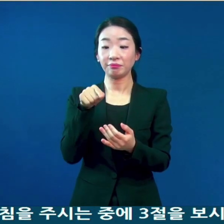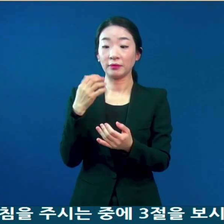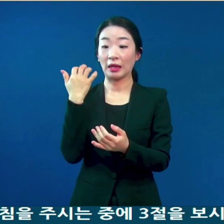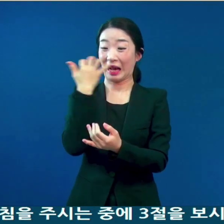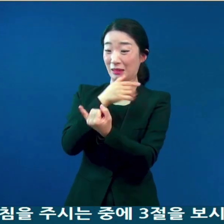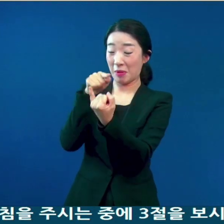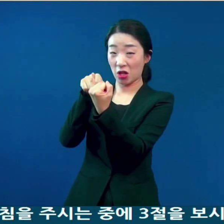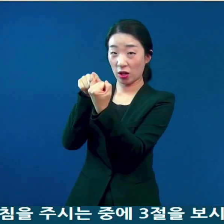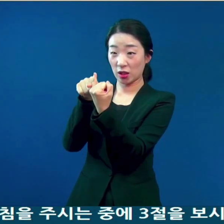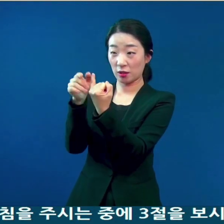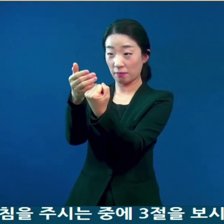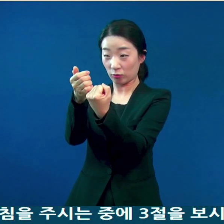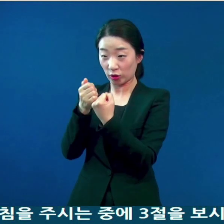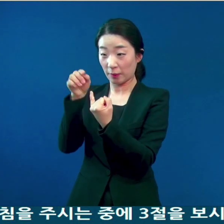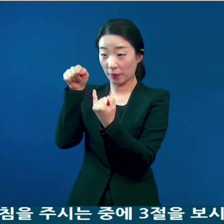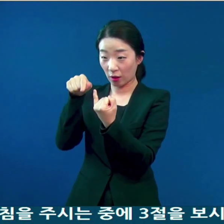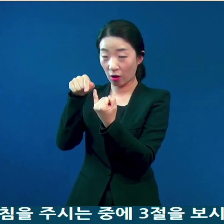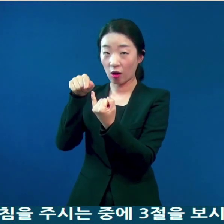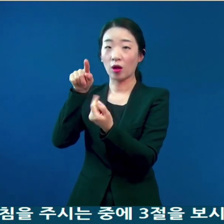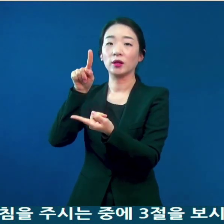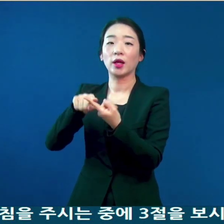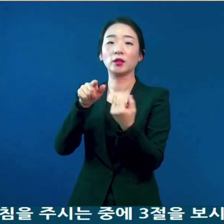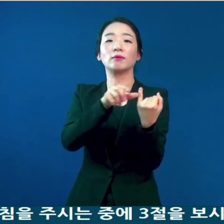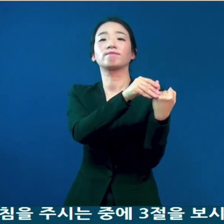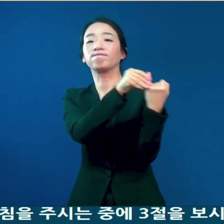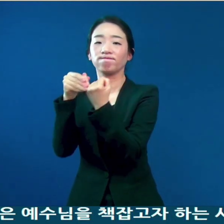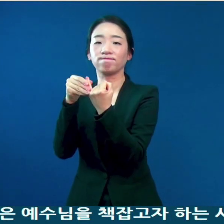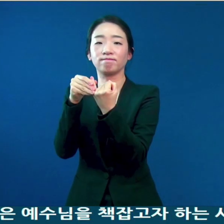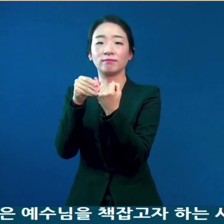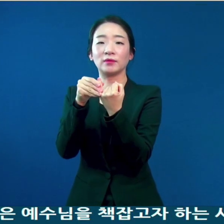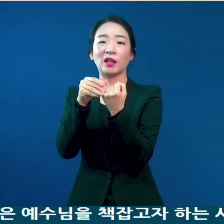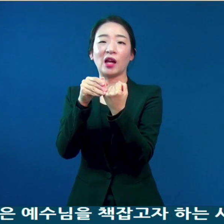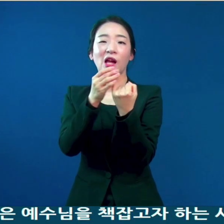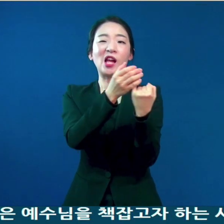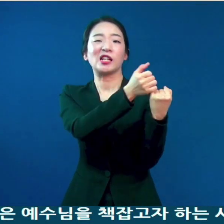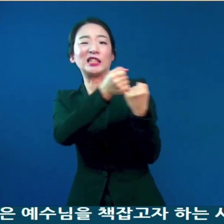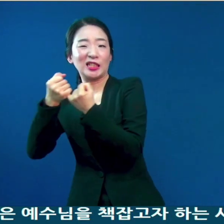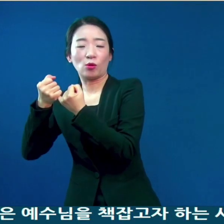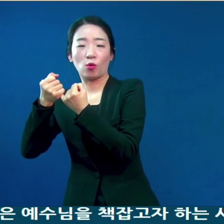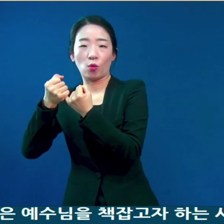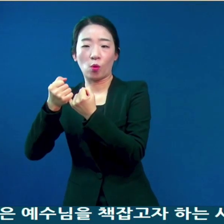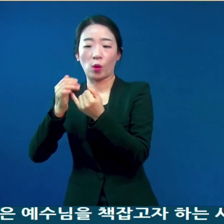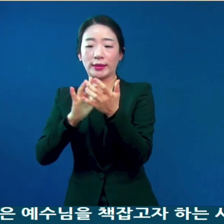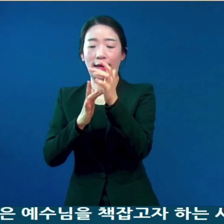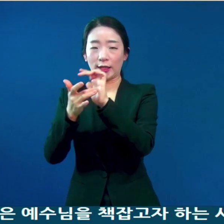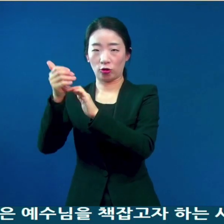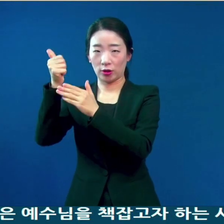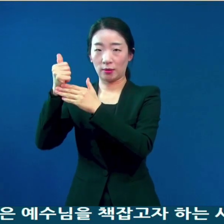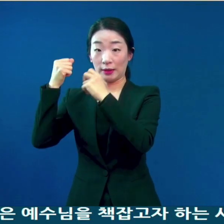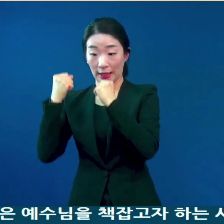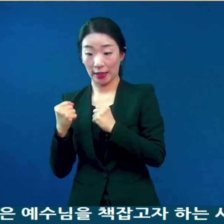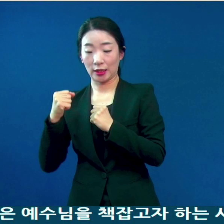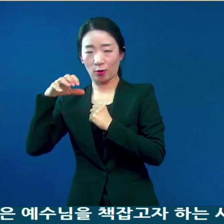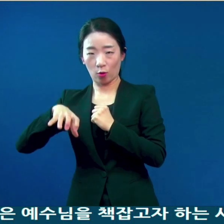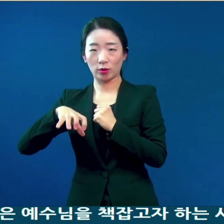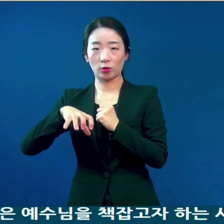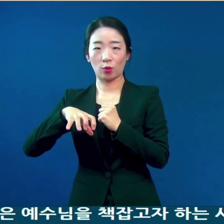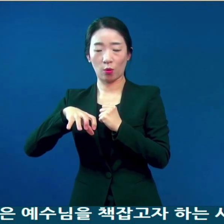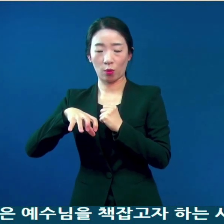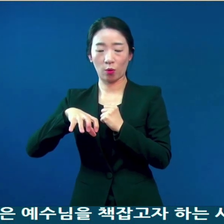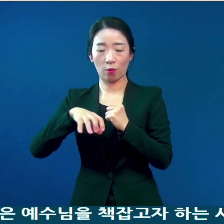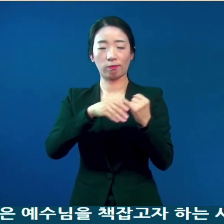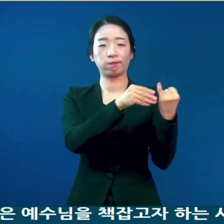현장에서 붙잡은 여인을 데리고 끌고 예수님이 있는 곳으로 다가오는 겁니다.